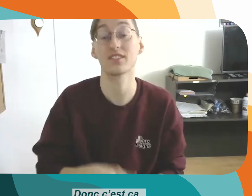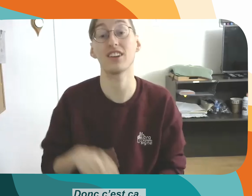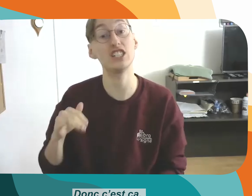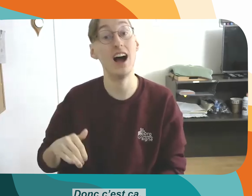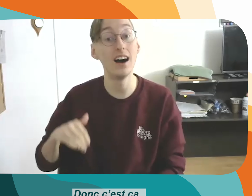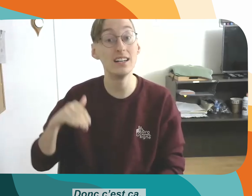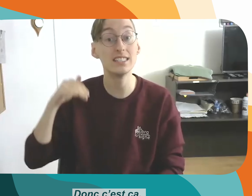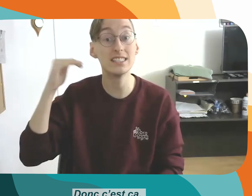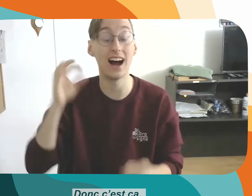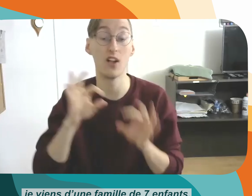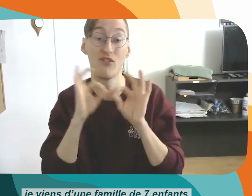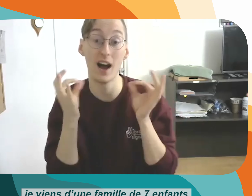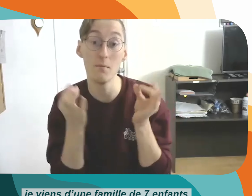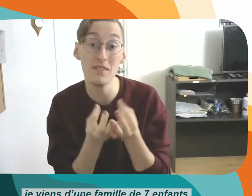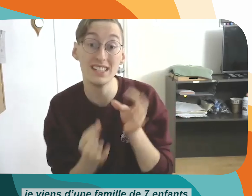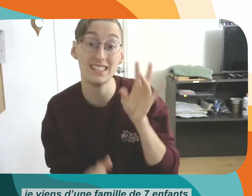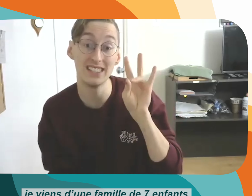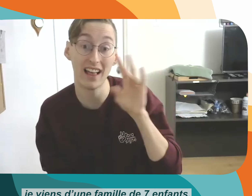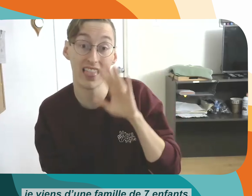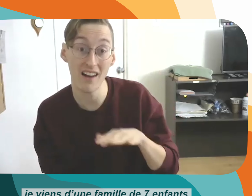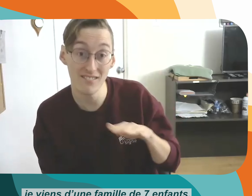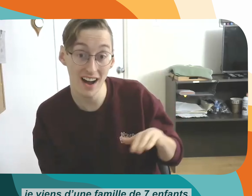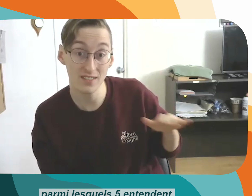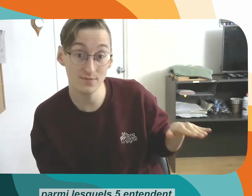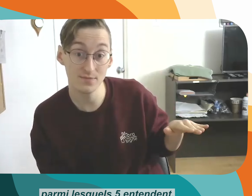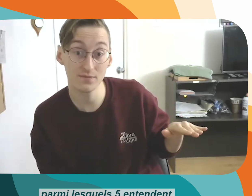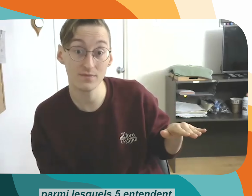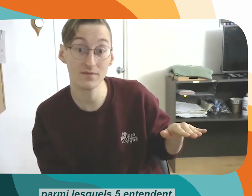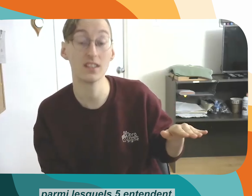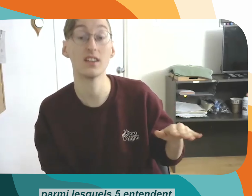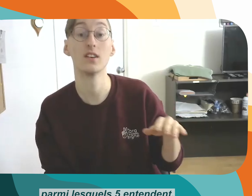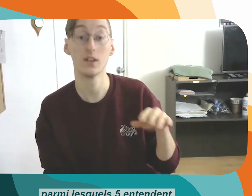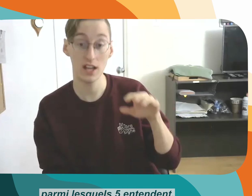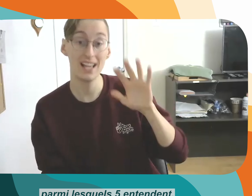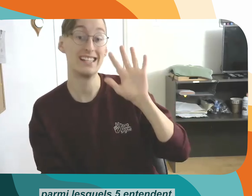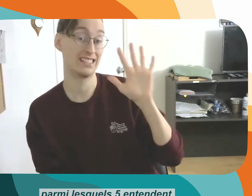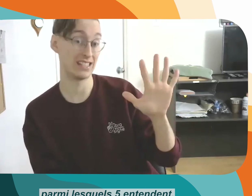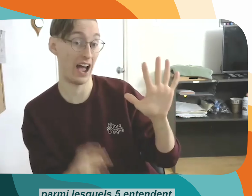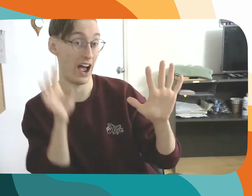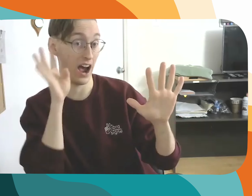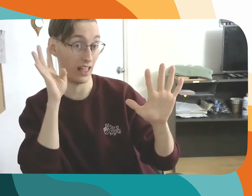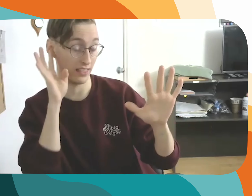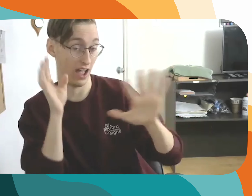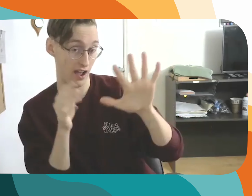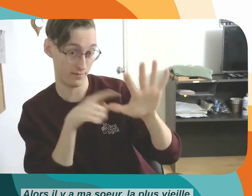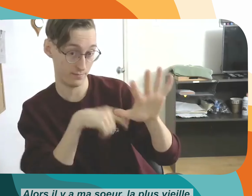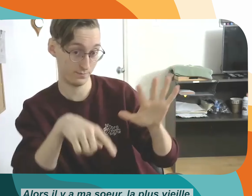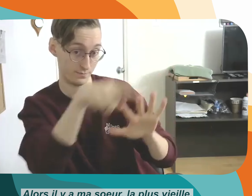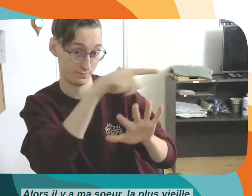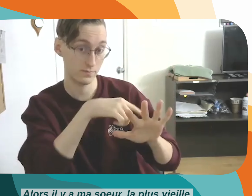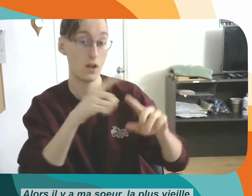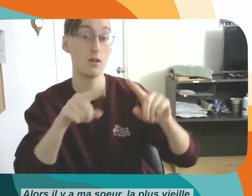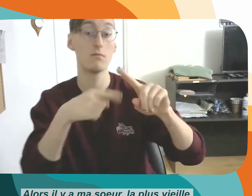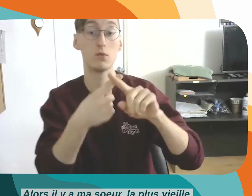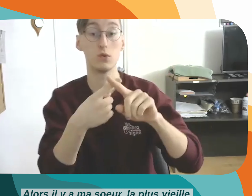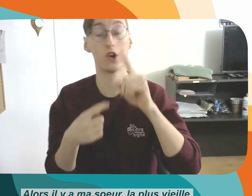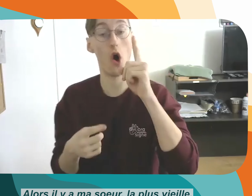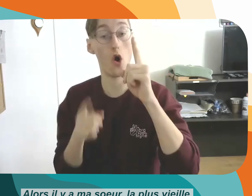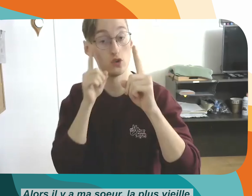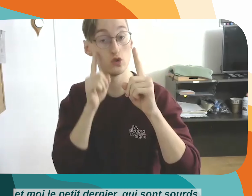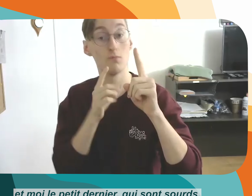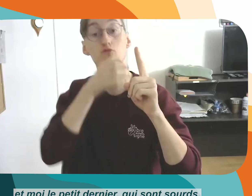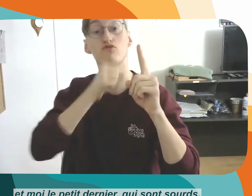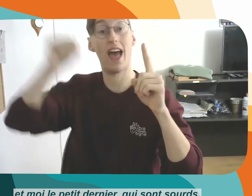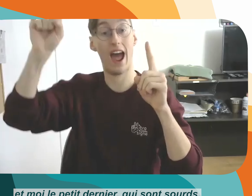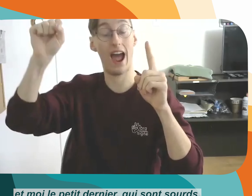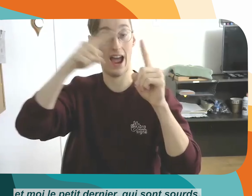Donc, c'est ça. Je viens d'une famille de 7 enfants parmi lesquels 5 entendres. Alors, il y a ma soeur la plus